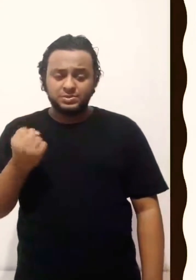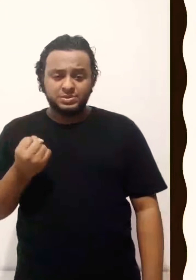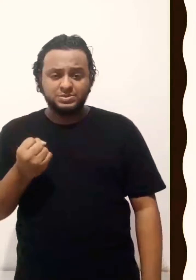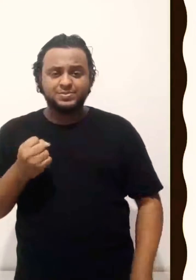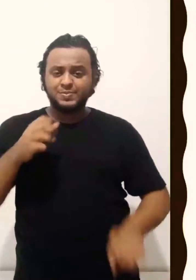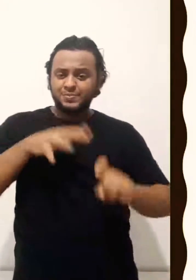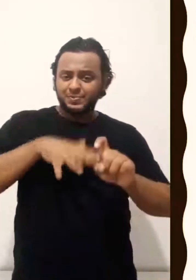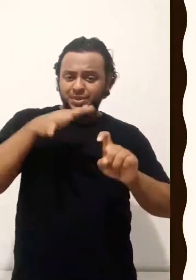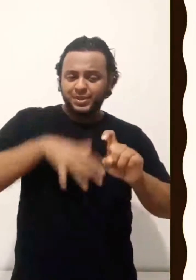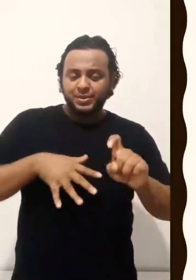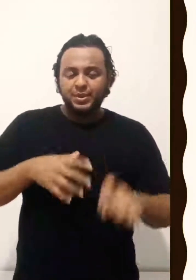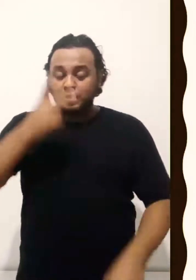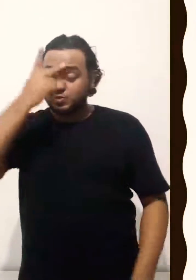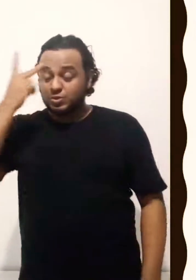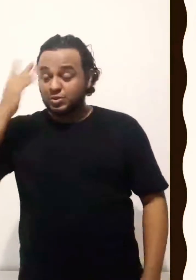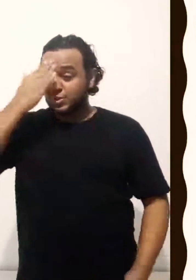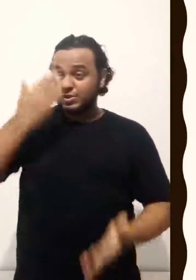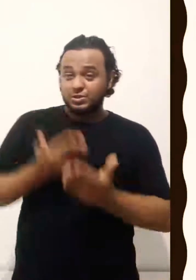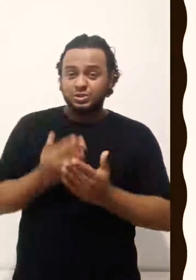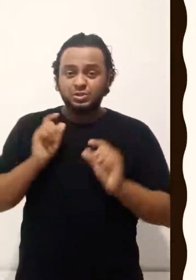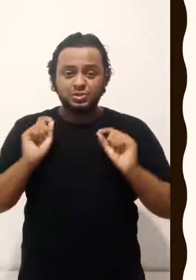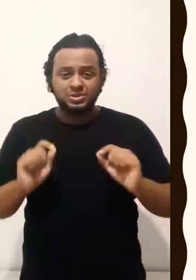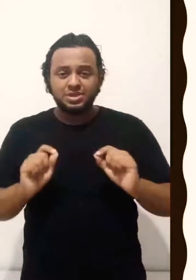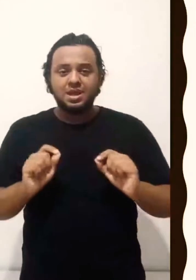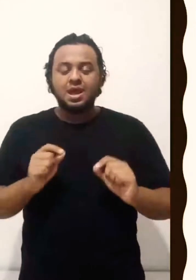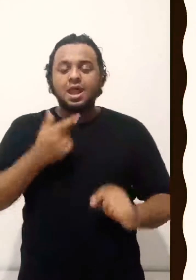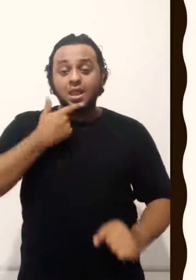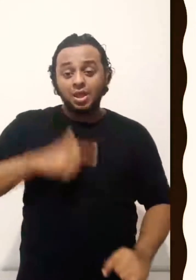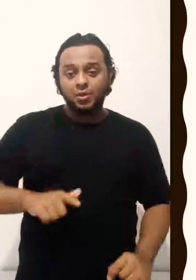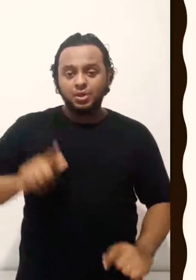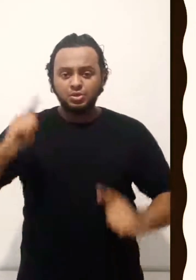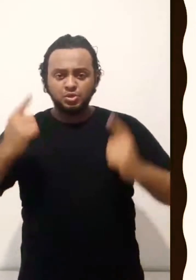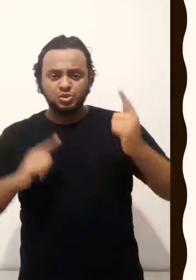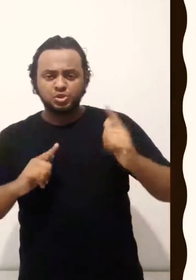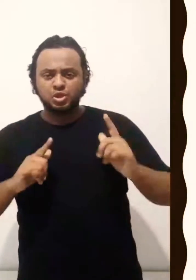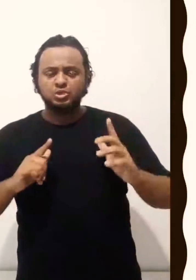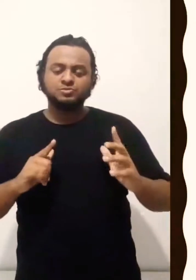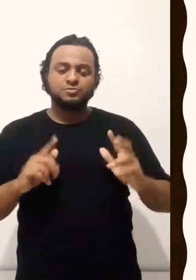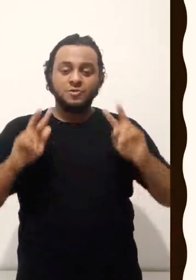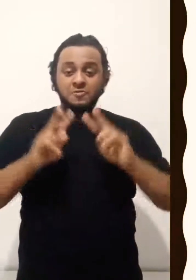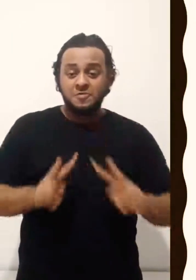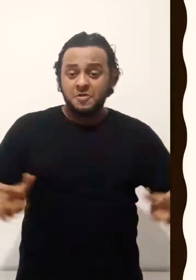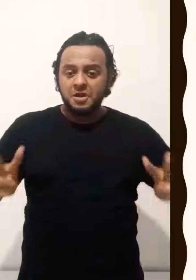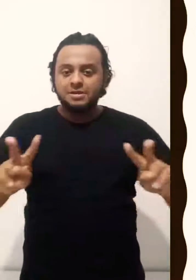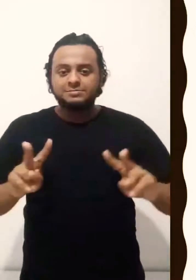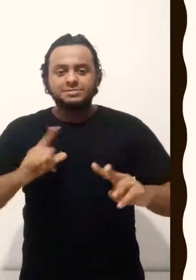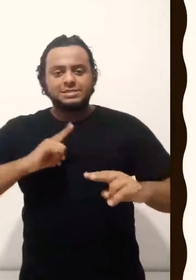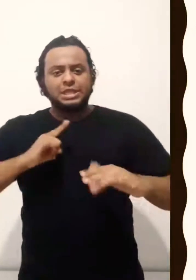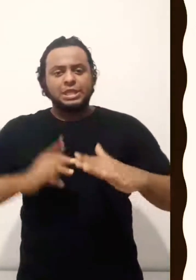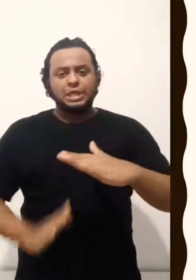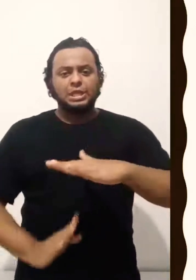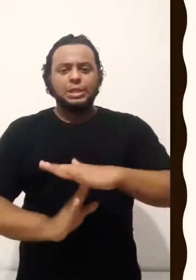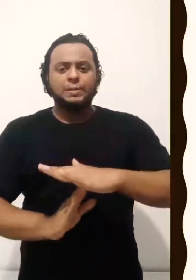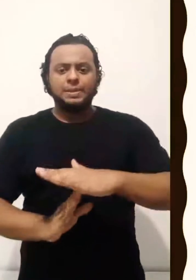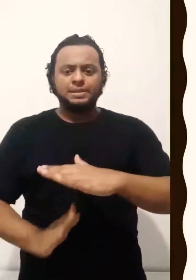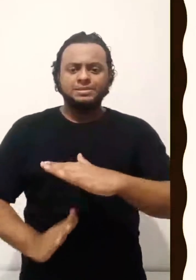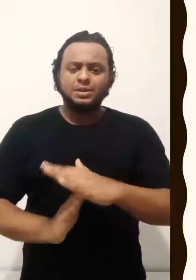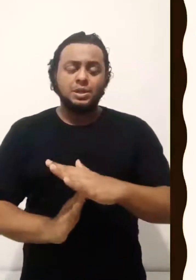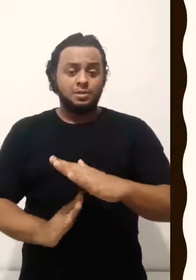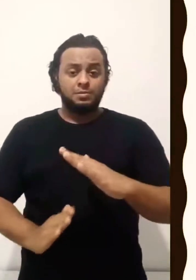As pessoas acreditam que por se tratar de uma língua gesto-visual, uma língua de sinais, exista uma